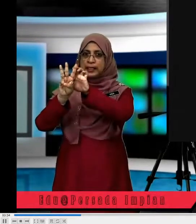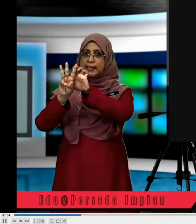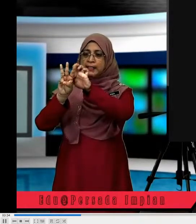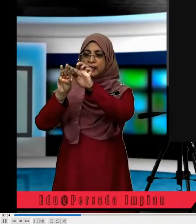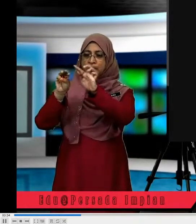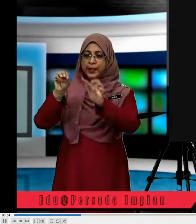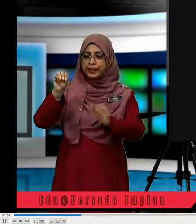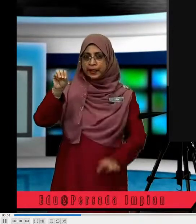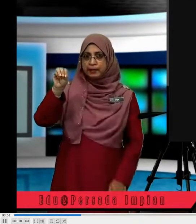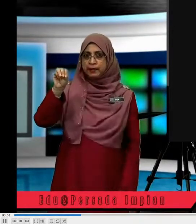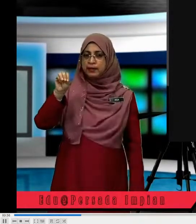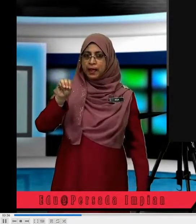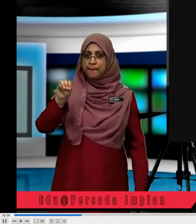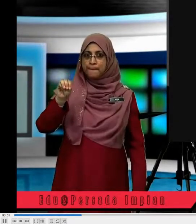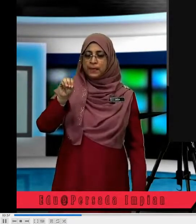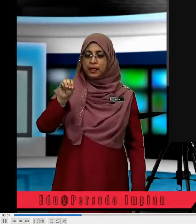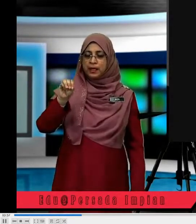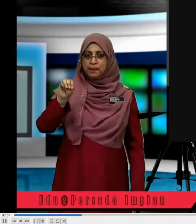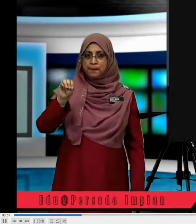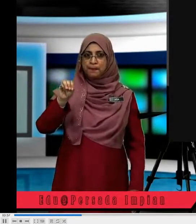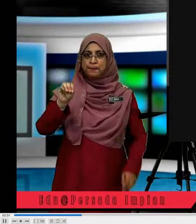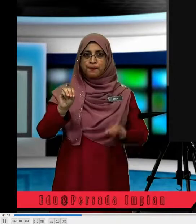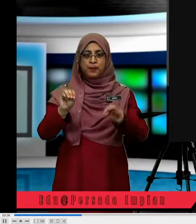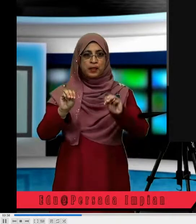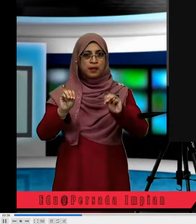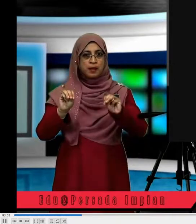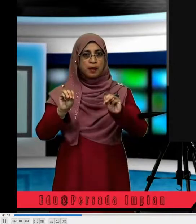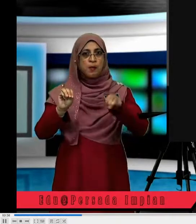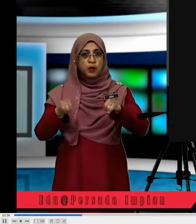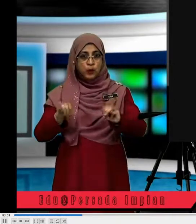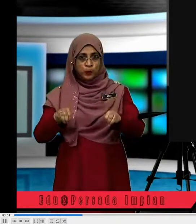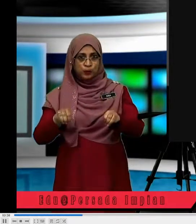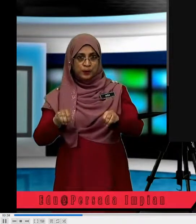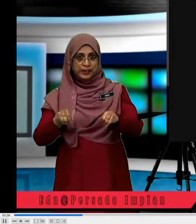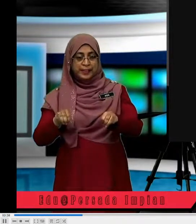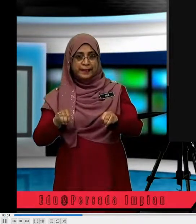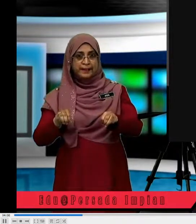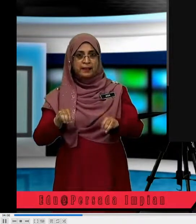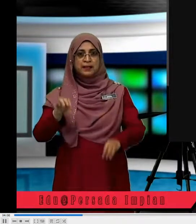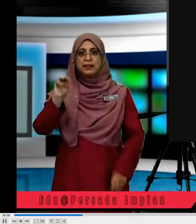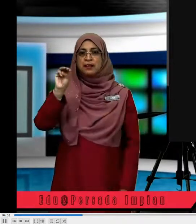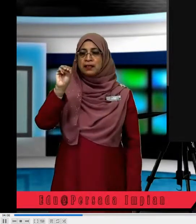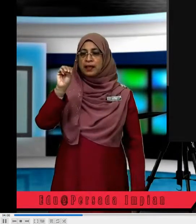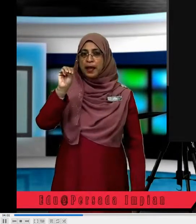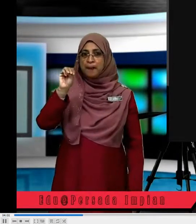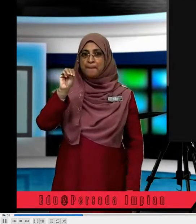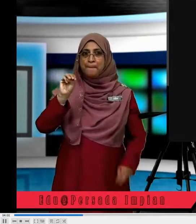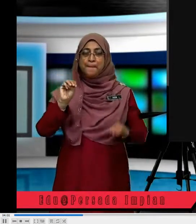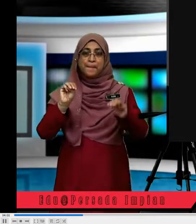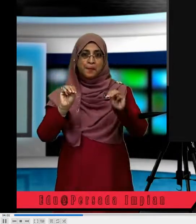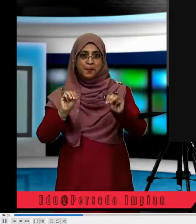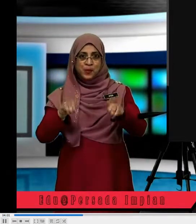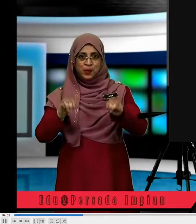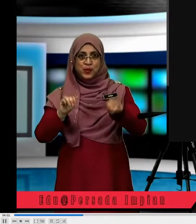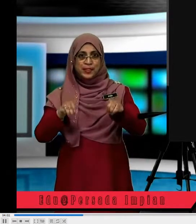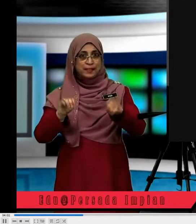dirapatkan m&m motto signal m